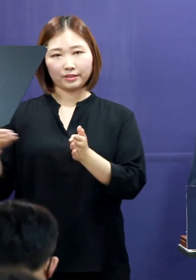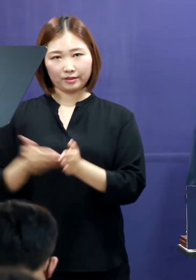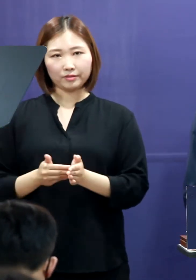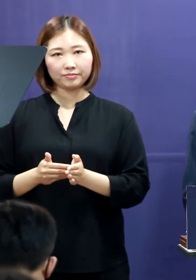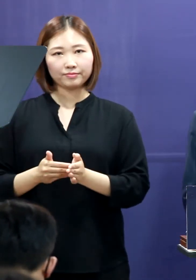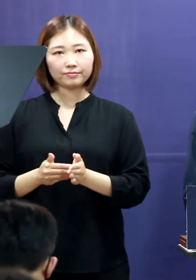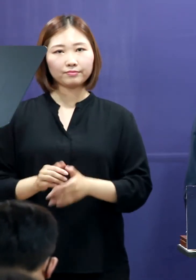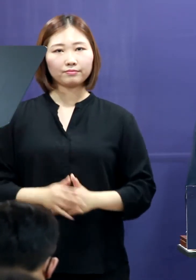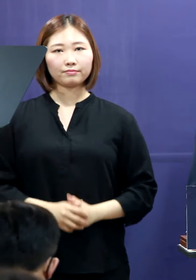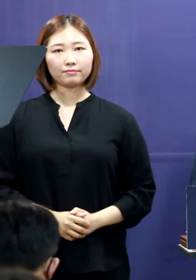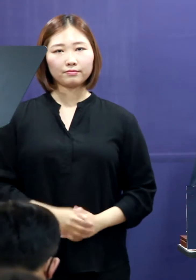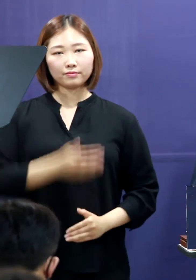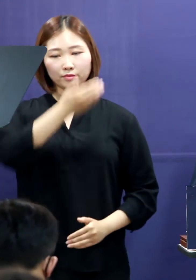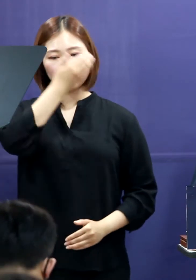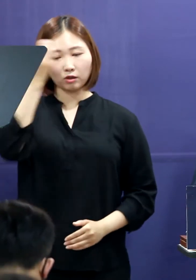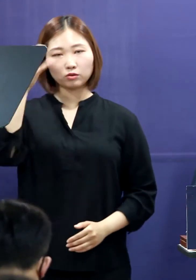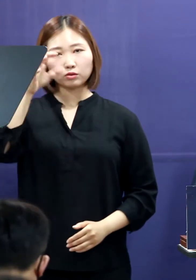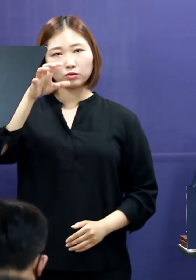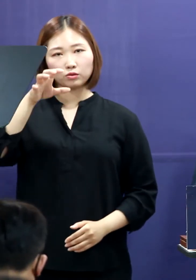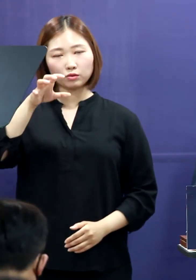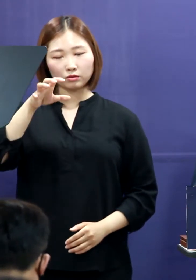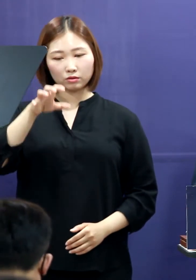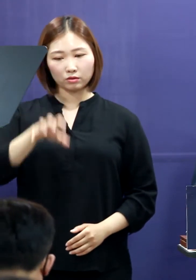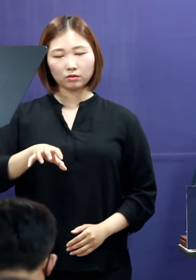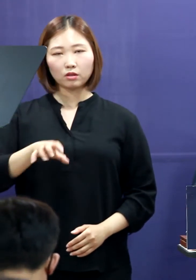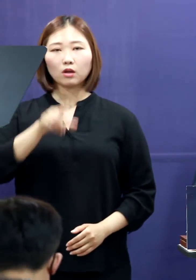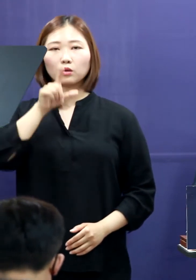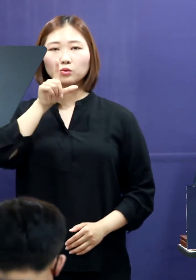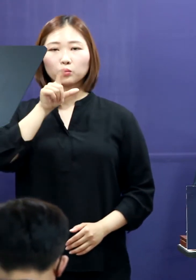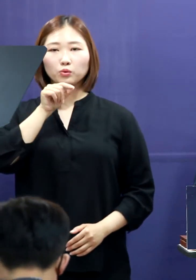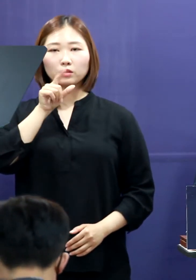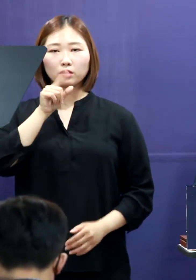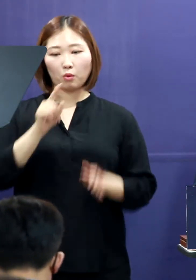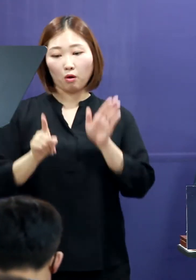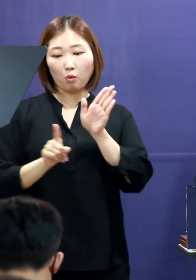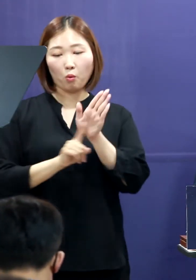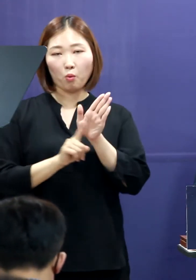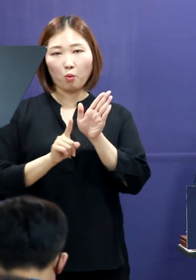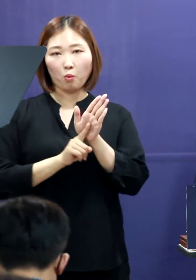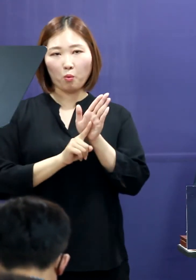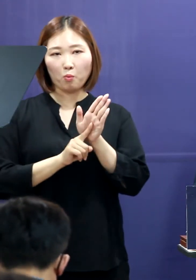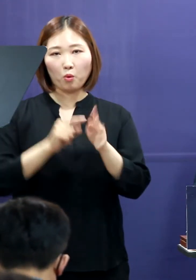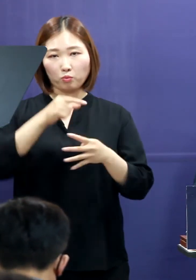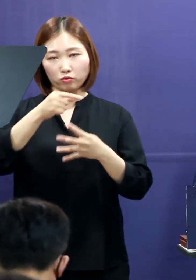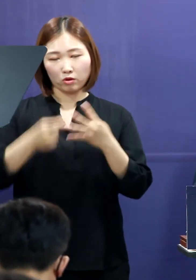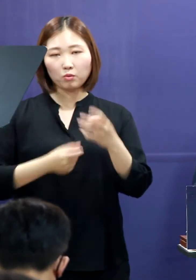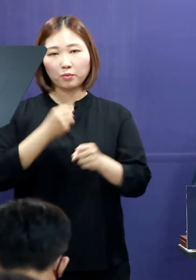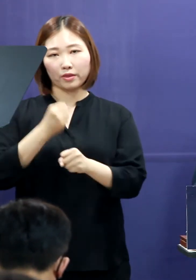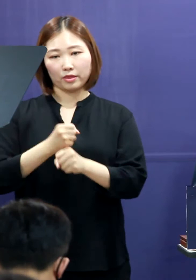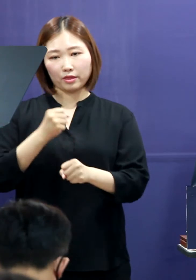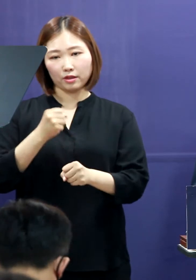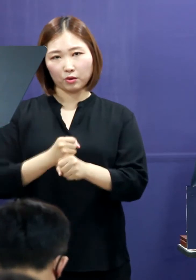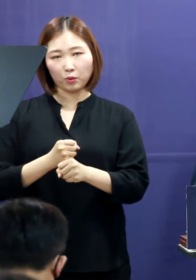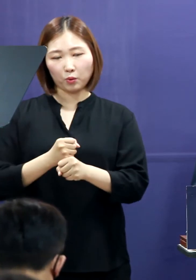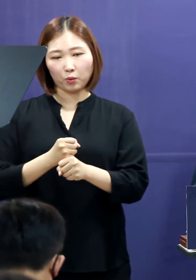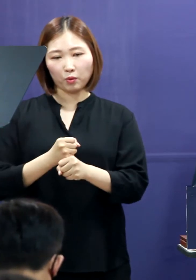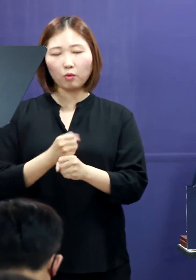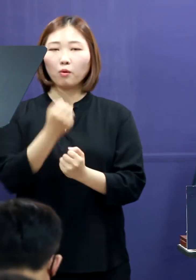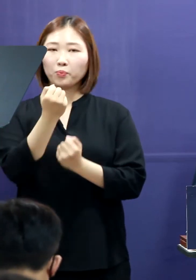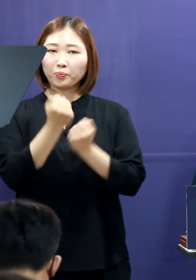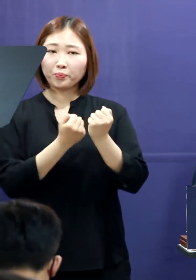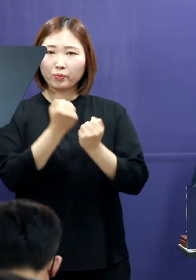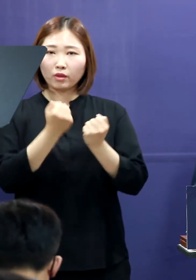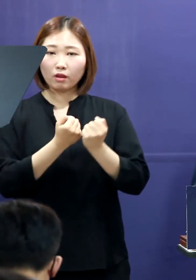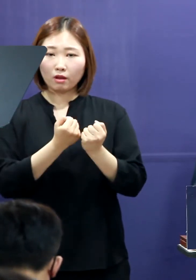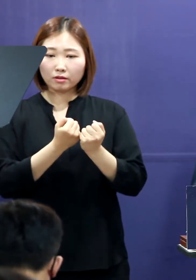시는 청춘관을 청춘조치원 투어코스로 운영하고 도시재생 문화예술사들을 활용